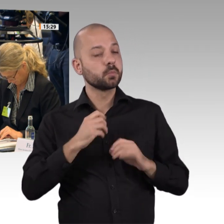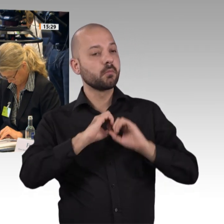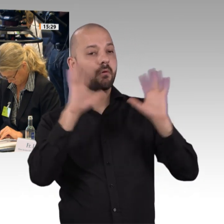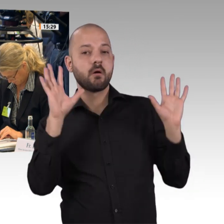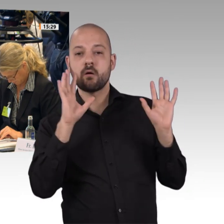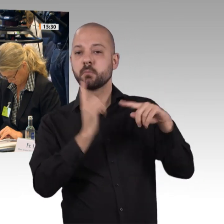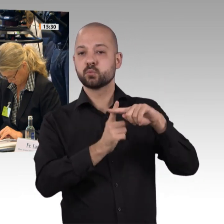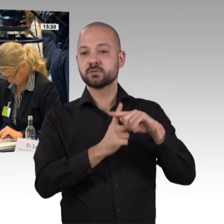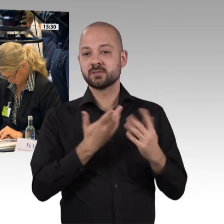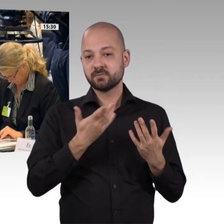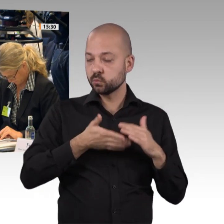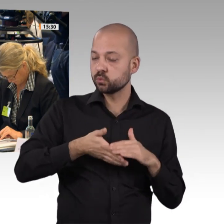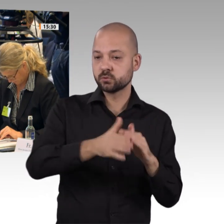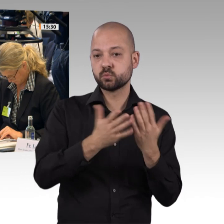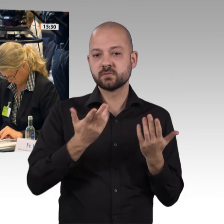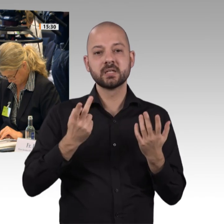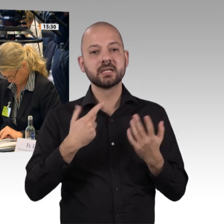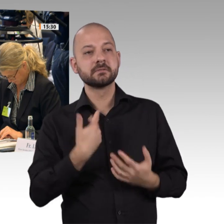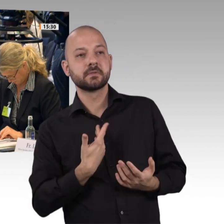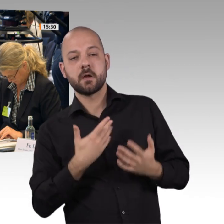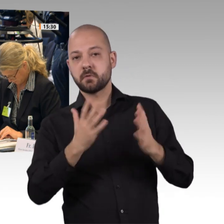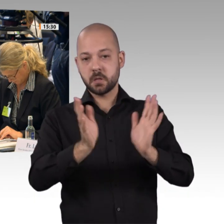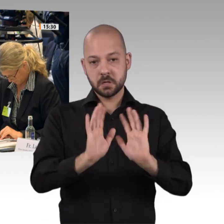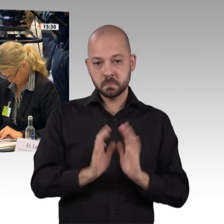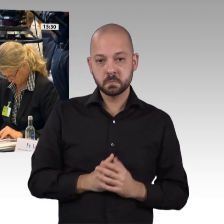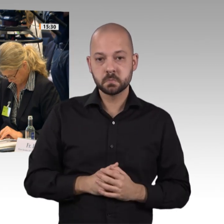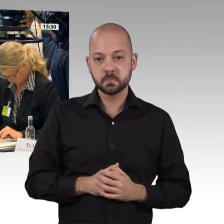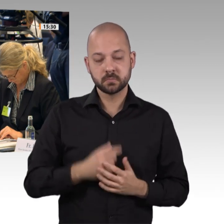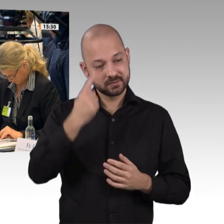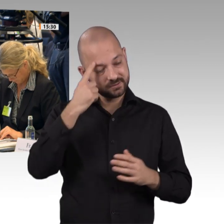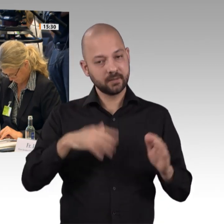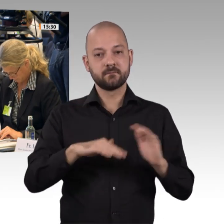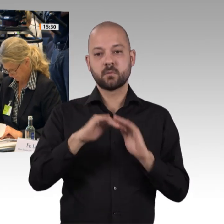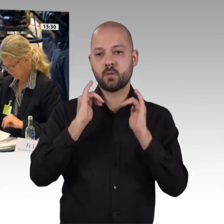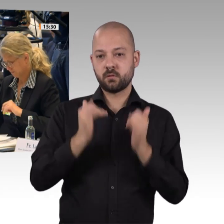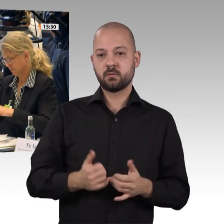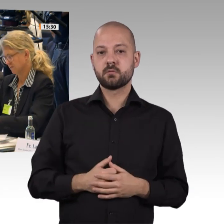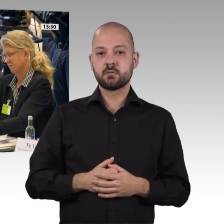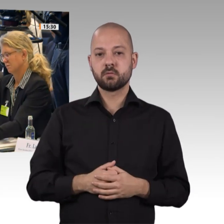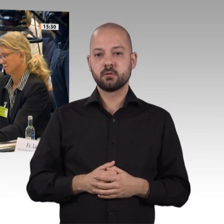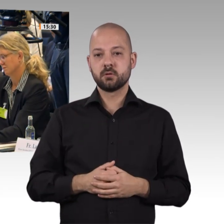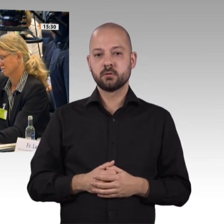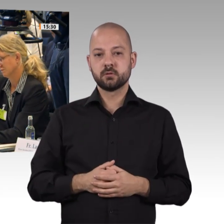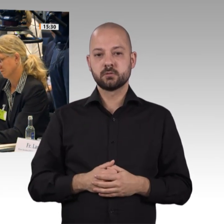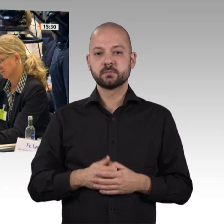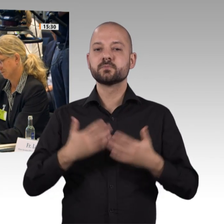wir natürlich neben der Arbeitsassistenz auch noch andere Leistungen erbringen. Die Arbeitsassistenz hat eine Besonderheit,